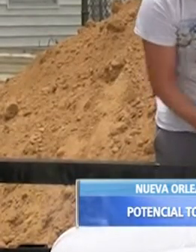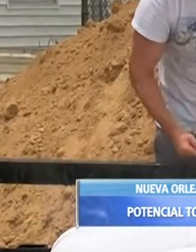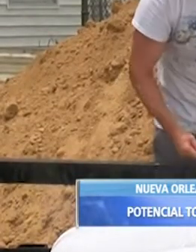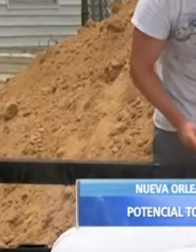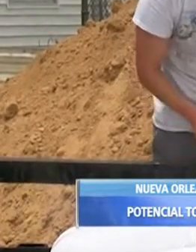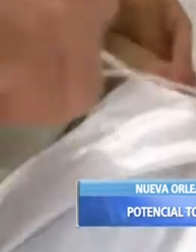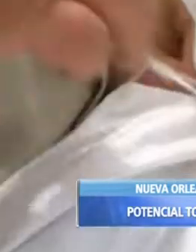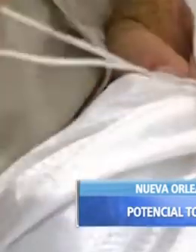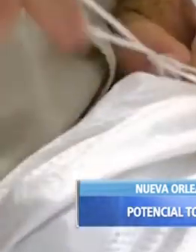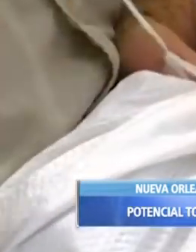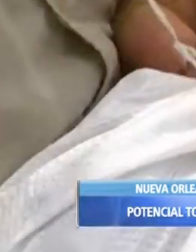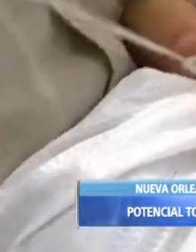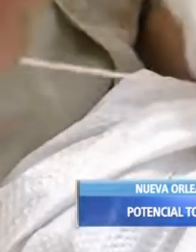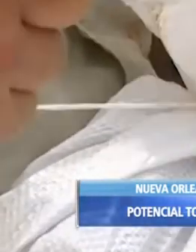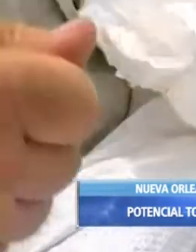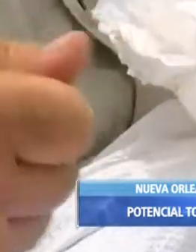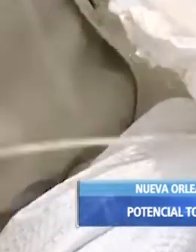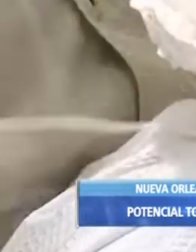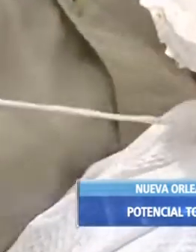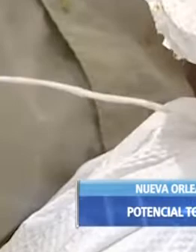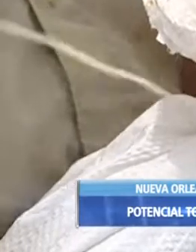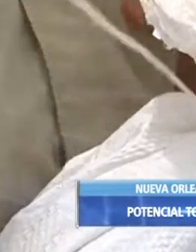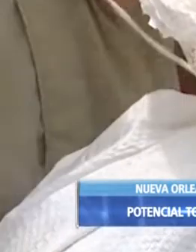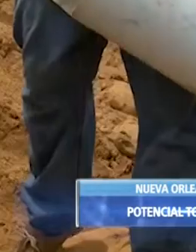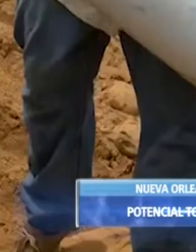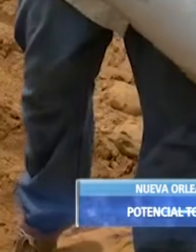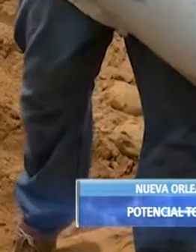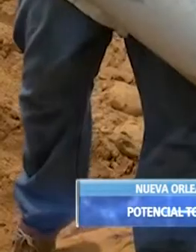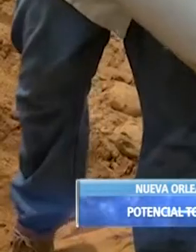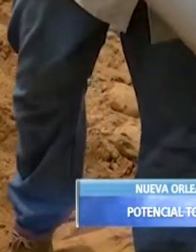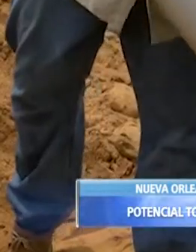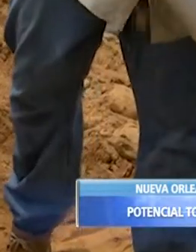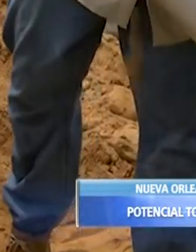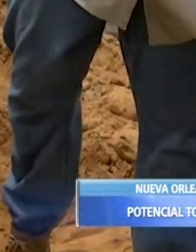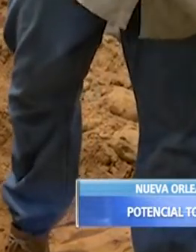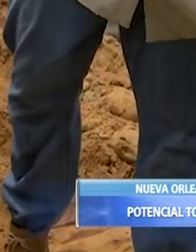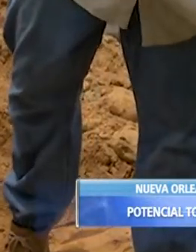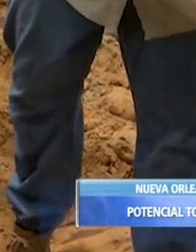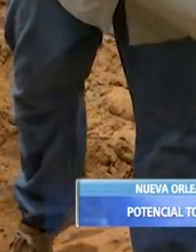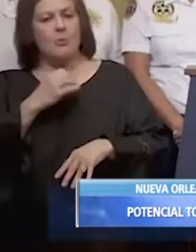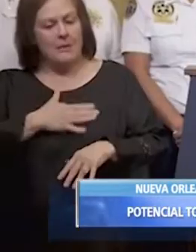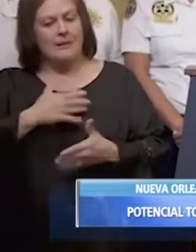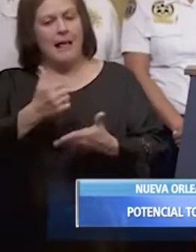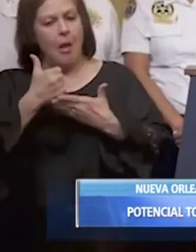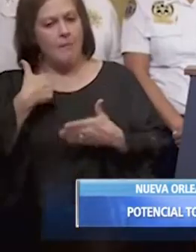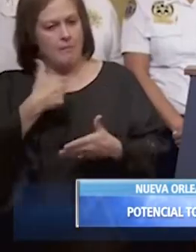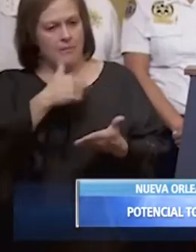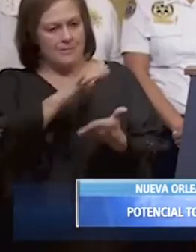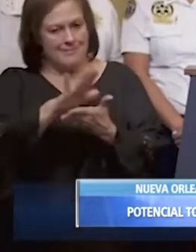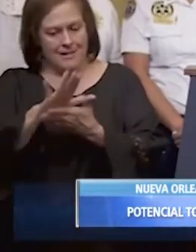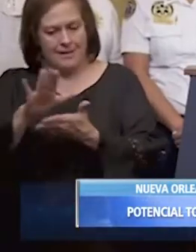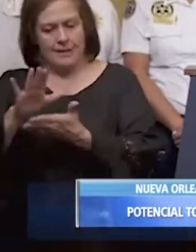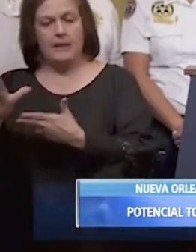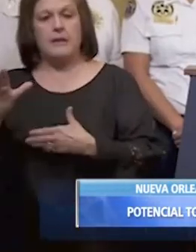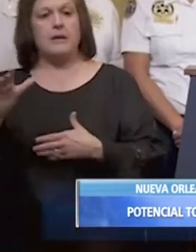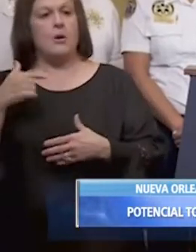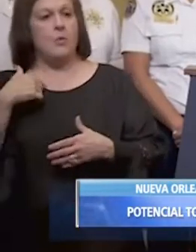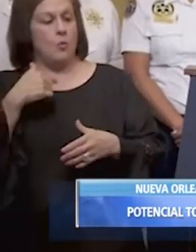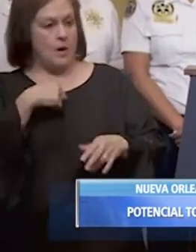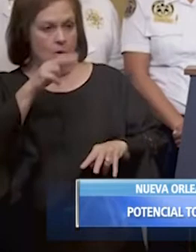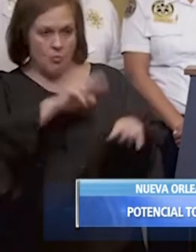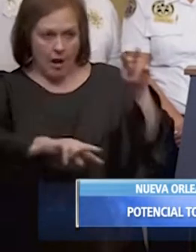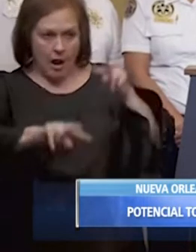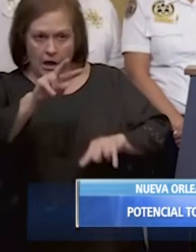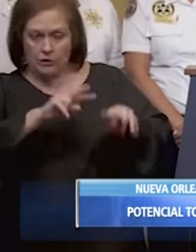funcionarios de nueva orleans han pedido a los residentes que tengan al menos tres días de suministro a mano y que mantengan despejados los desagües